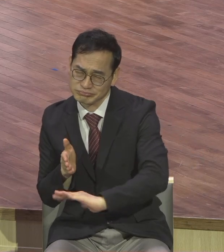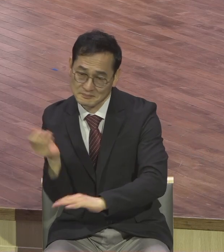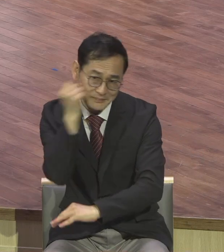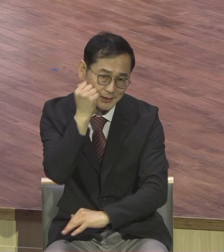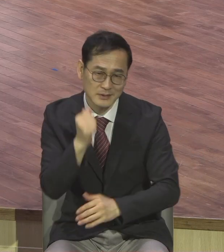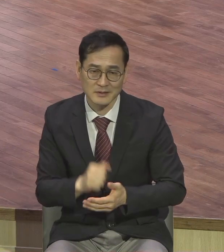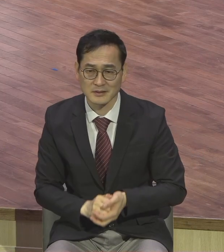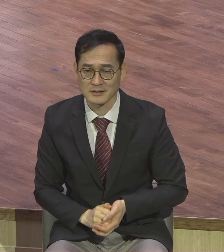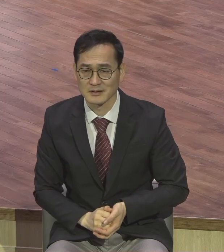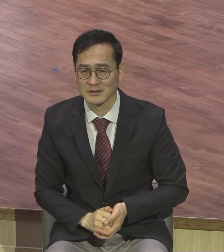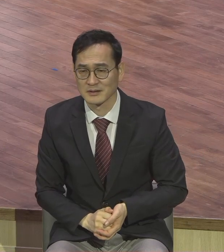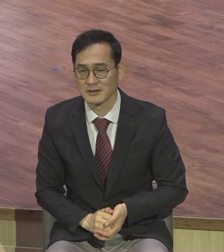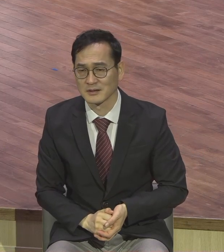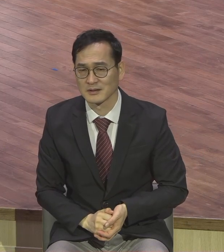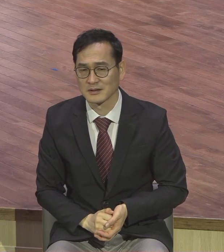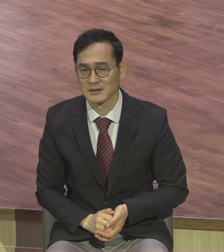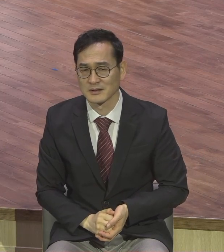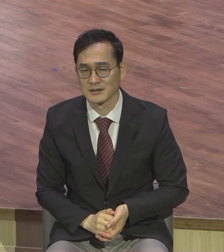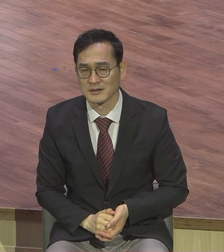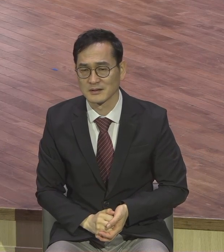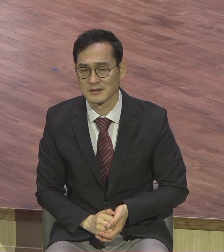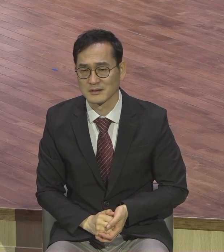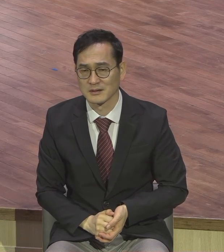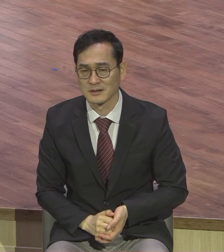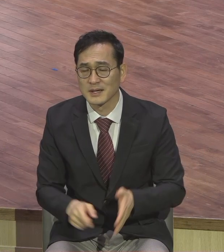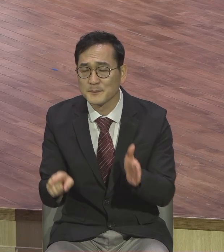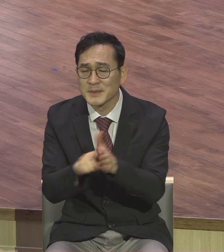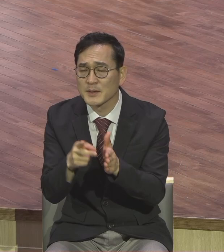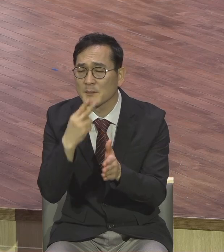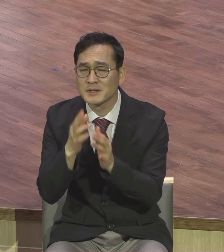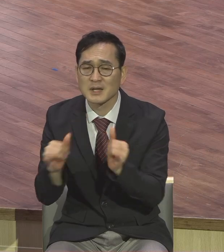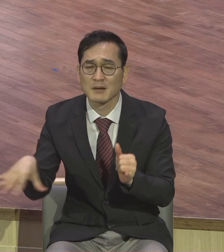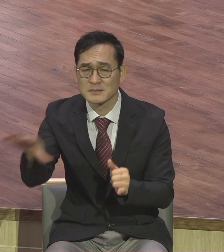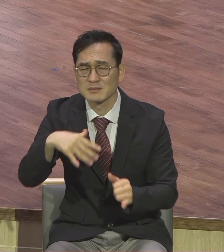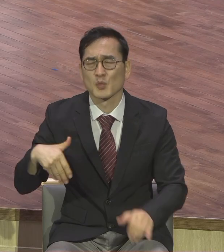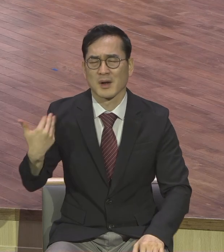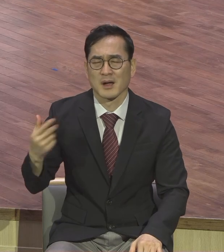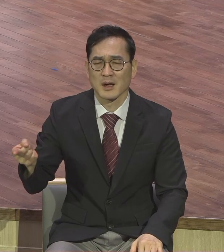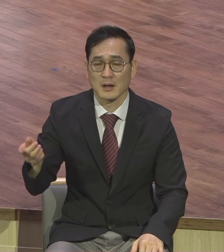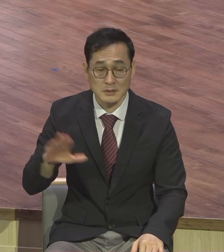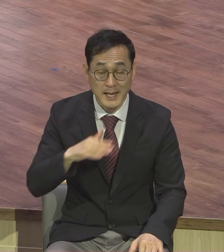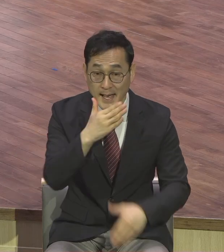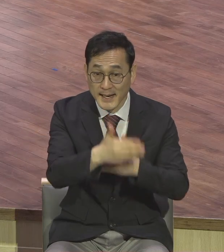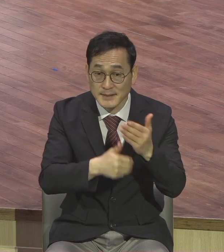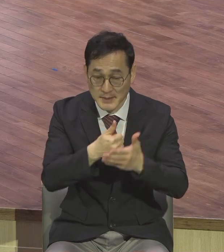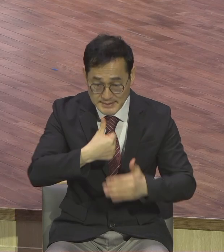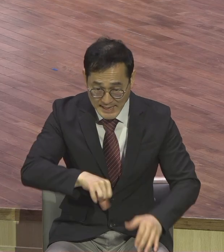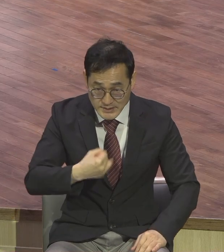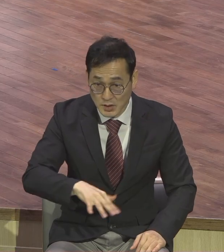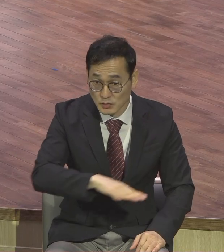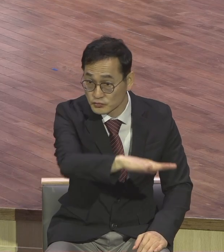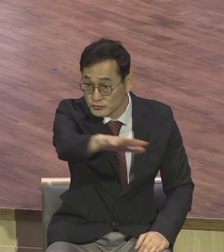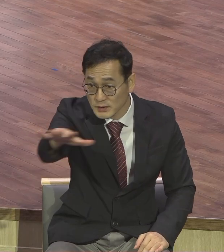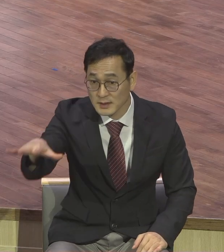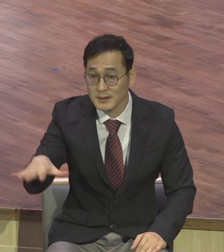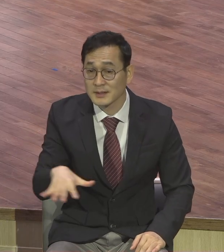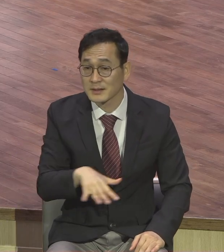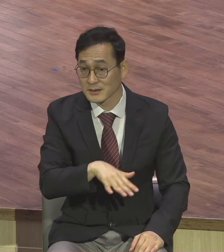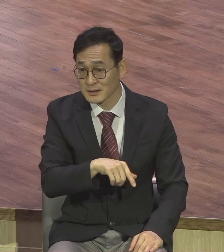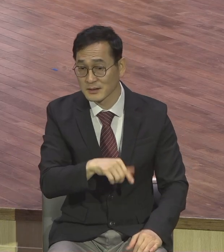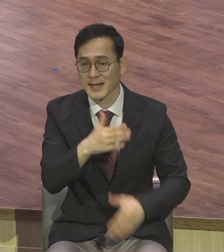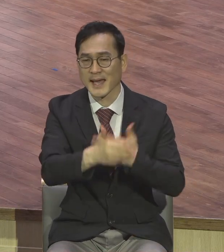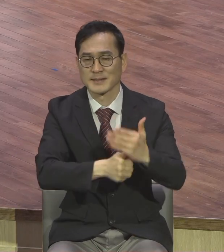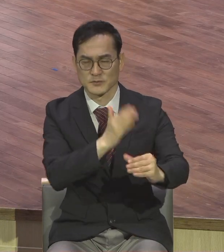불신자들은 뭐 하나님과 상관없으니까 자기들 마음대로 살지만 우리 구원받은 하나님의 자녀는요, 철저하게